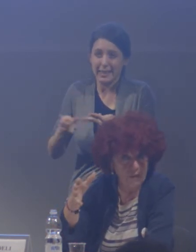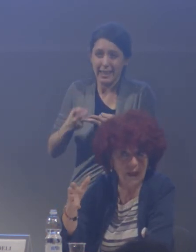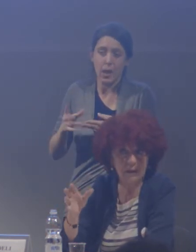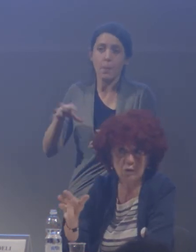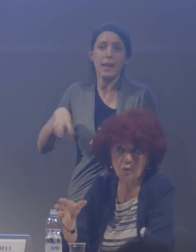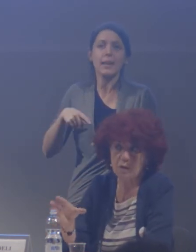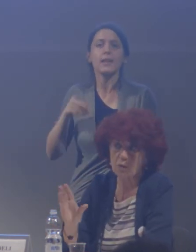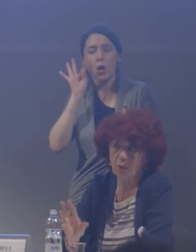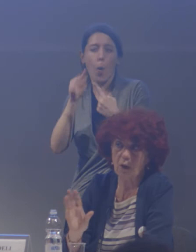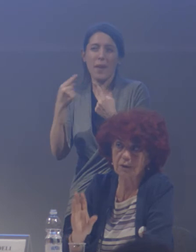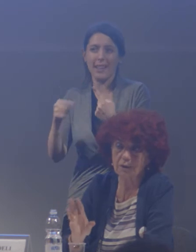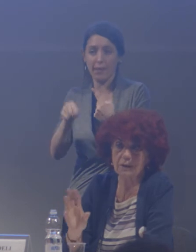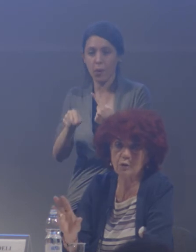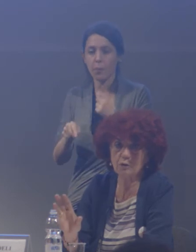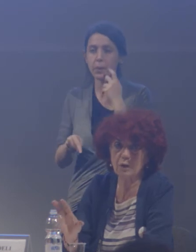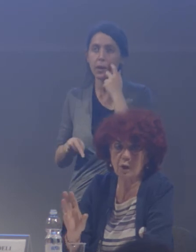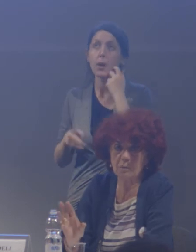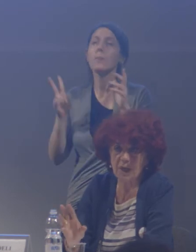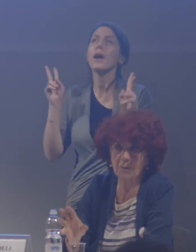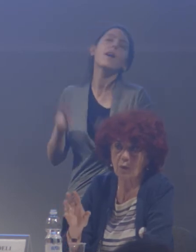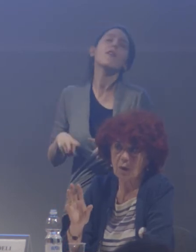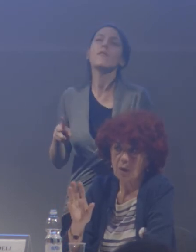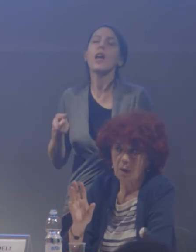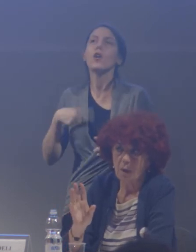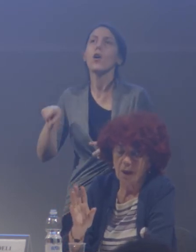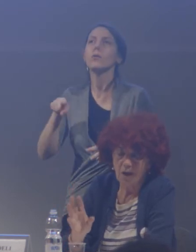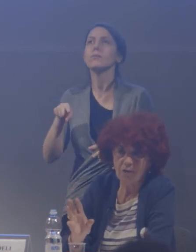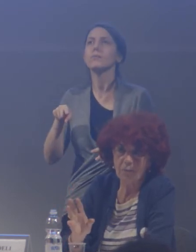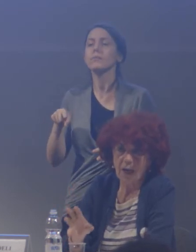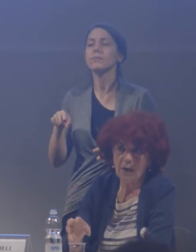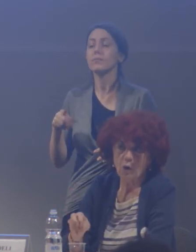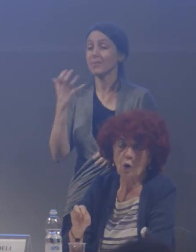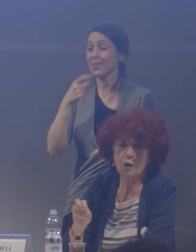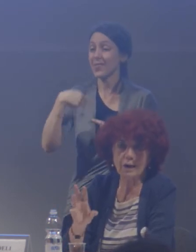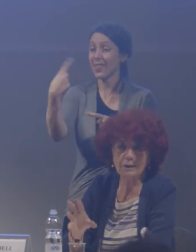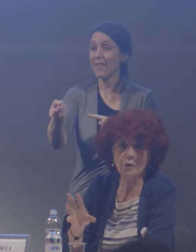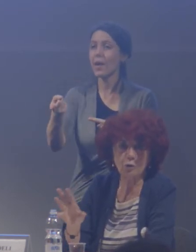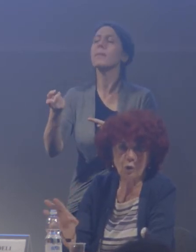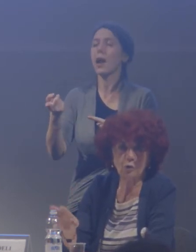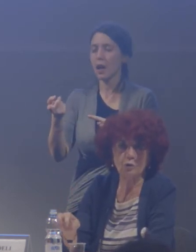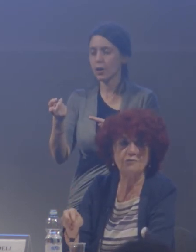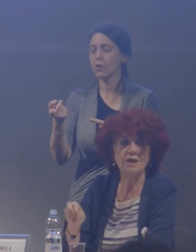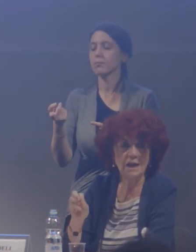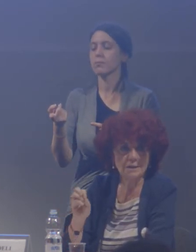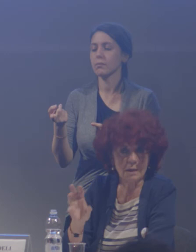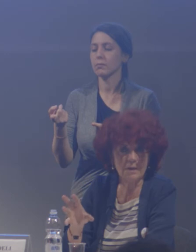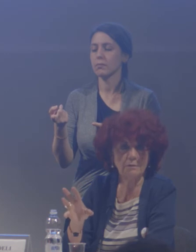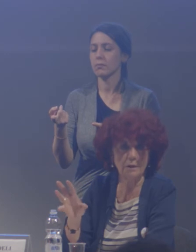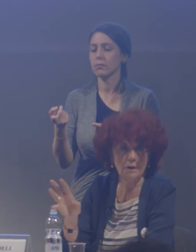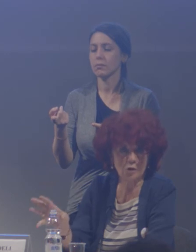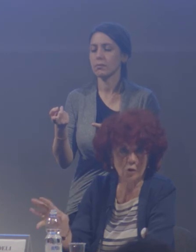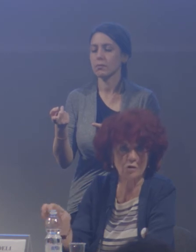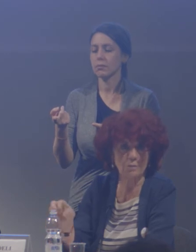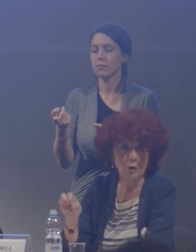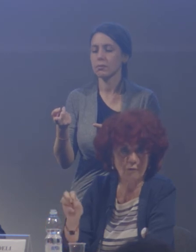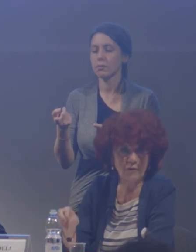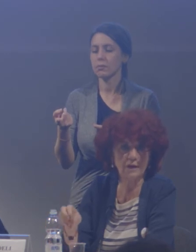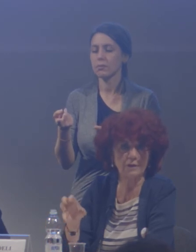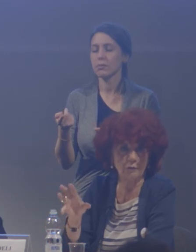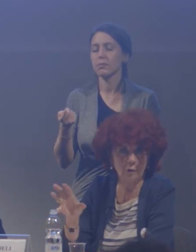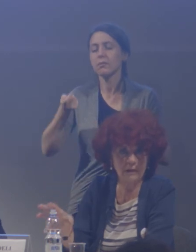proprio mirata su questo, però è altrettanto vero che abbiamo a febbraio orientato molto finanziamenti e risorse